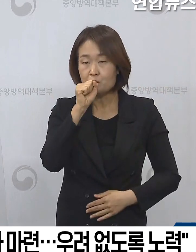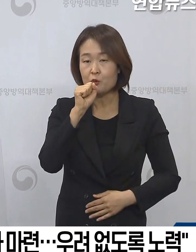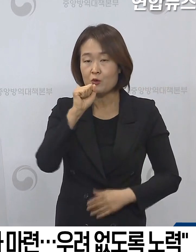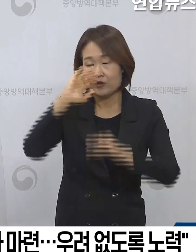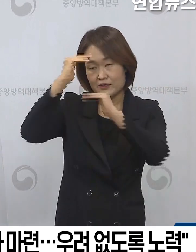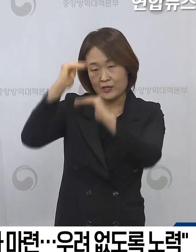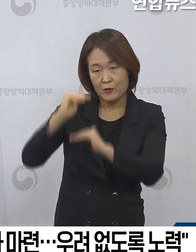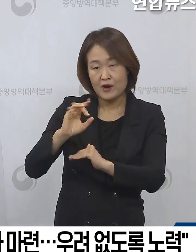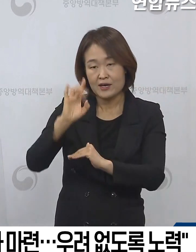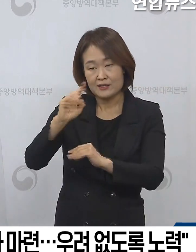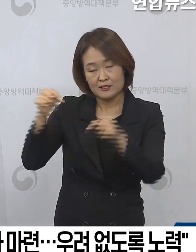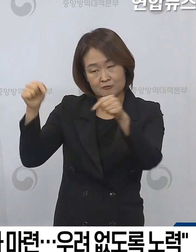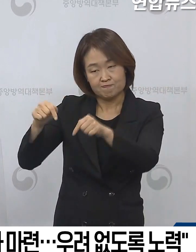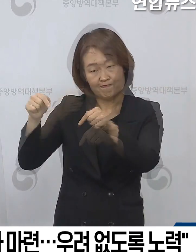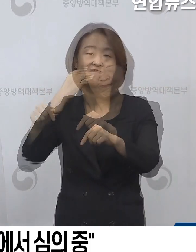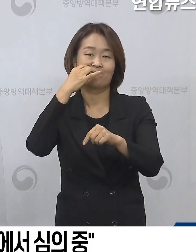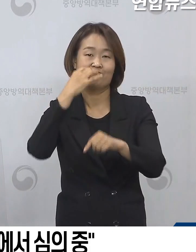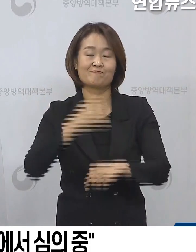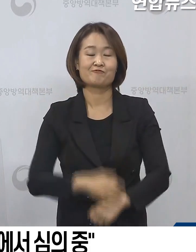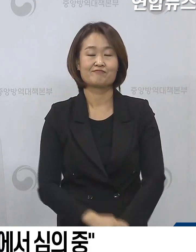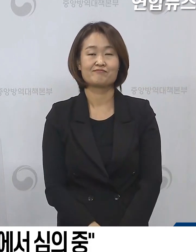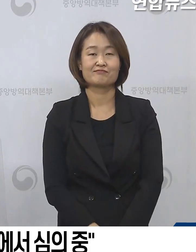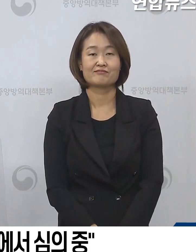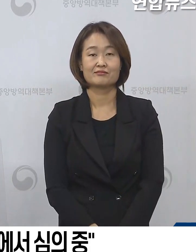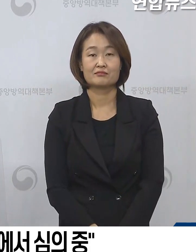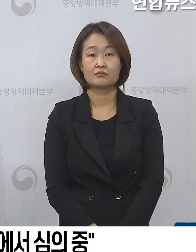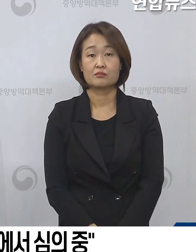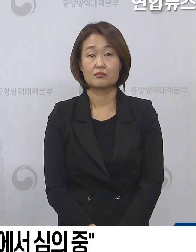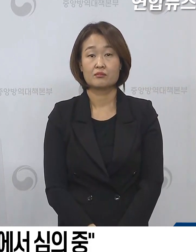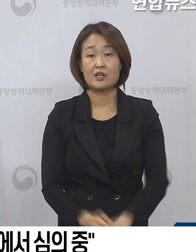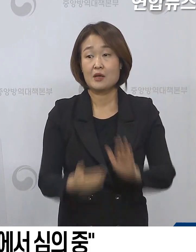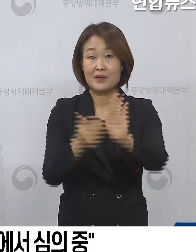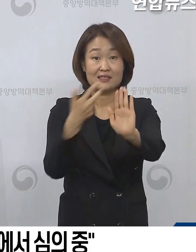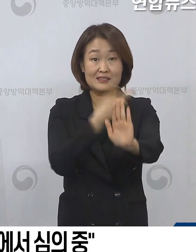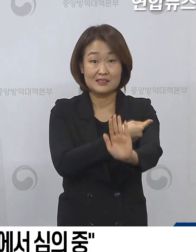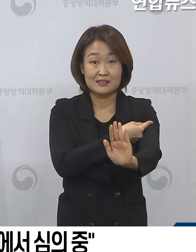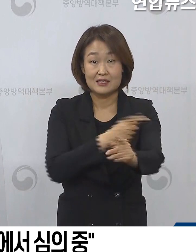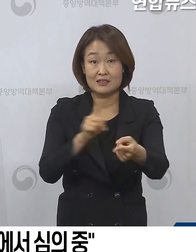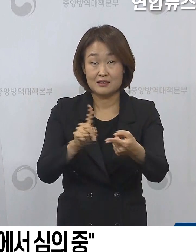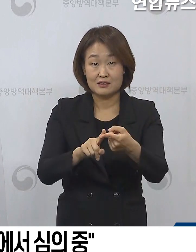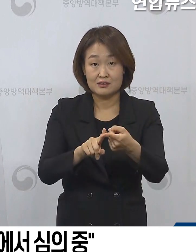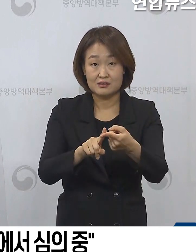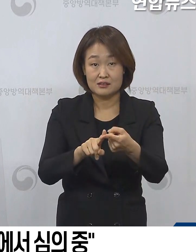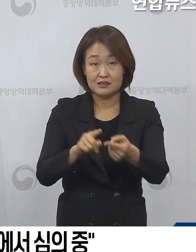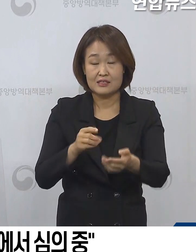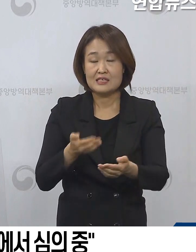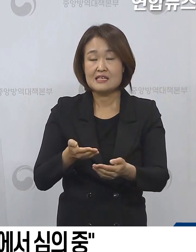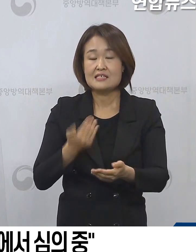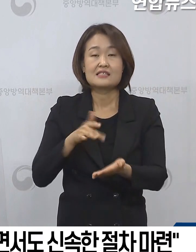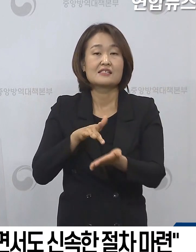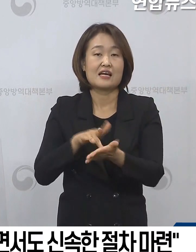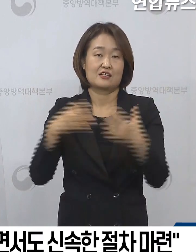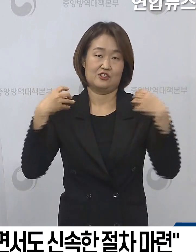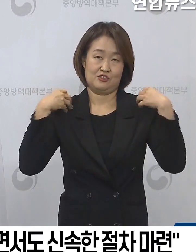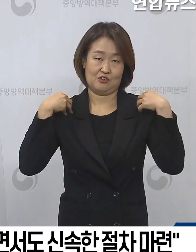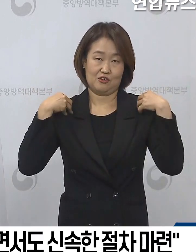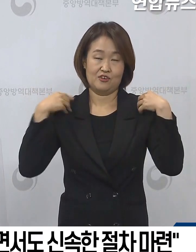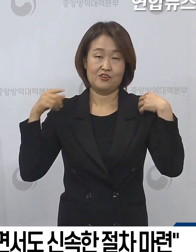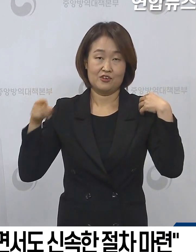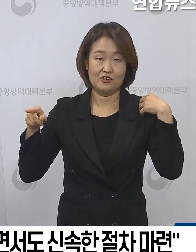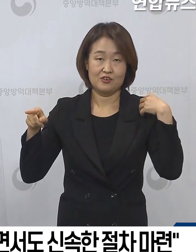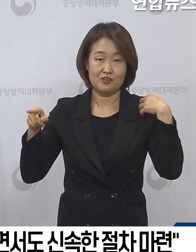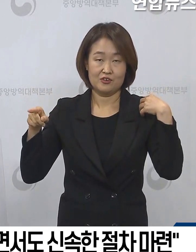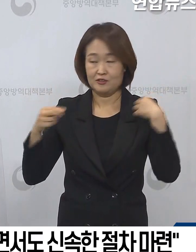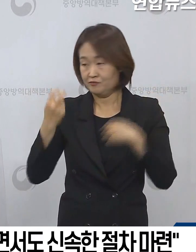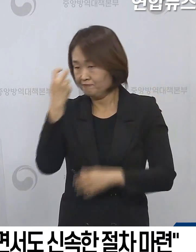우려가 없도록 그렇게 노력하겠습니다 일단 그 백신 승인 관련된 사항은 식약처에서 힘 일을 하고 있습니다 그리고 그래서 질병관리